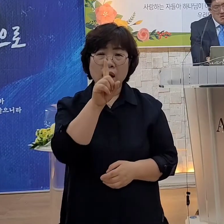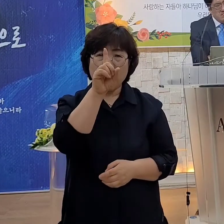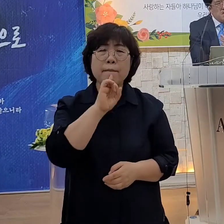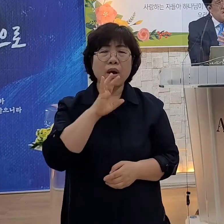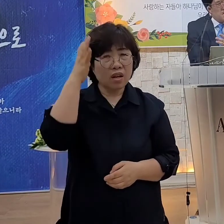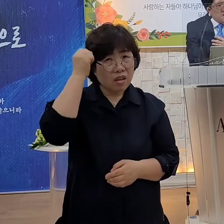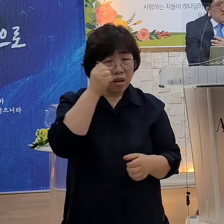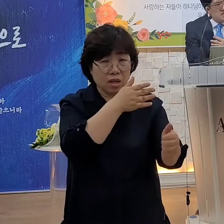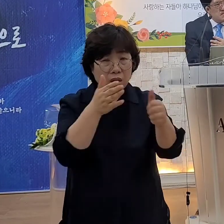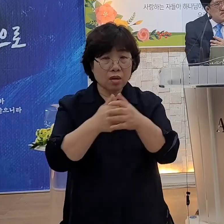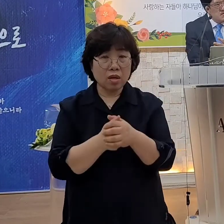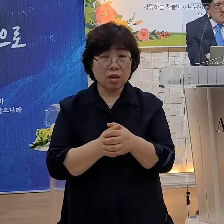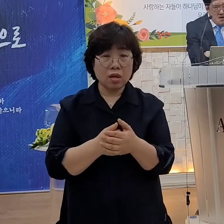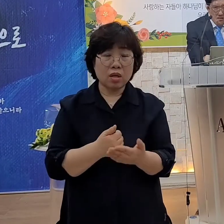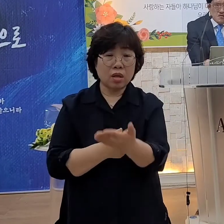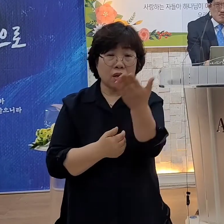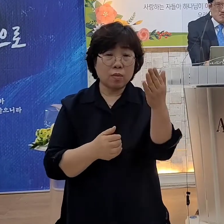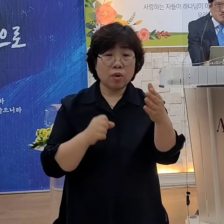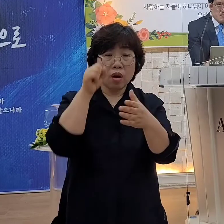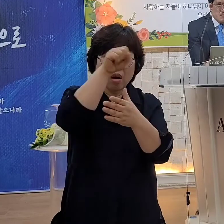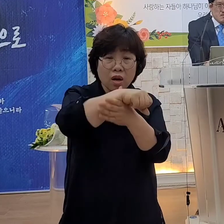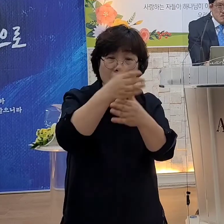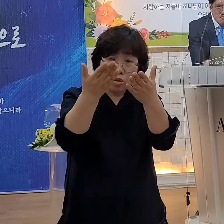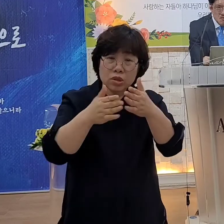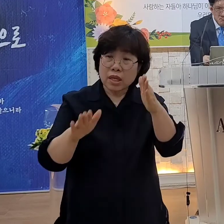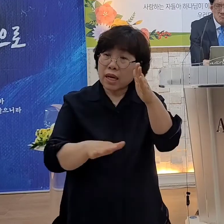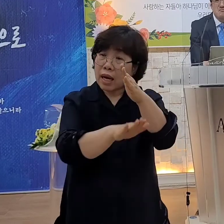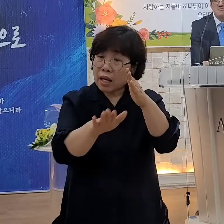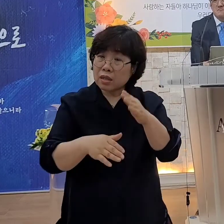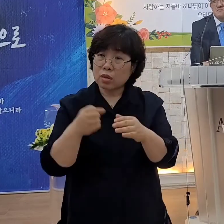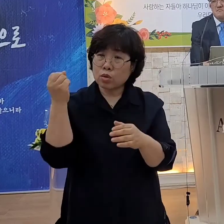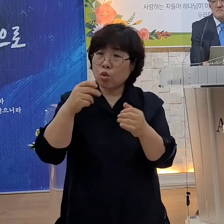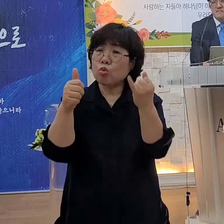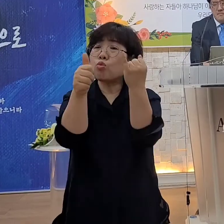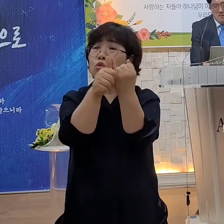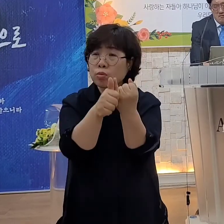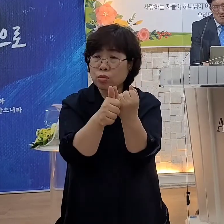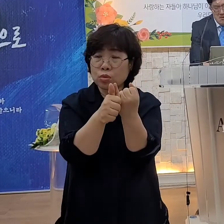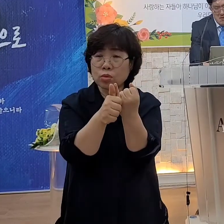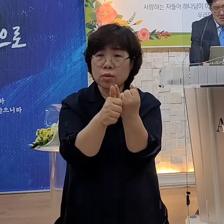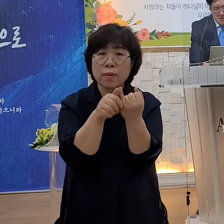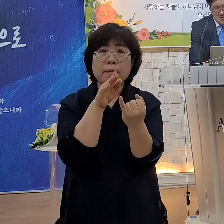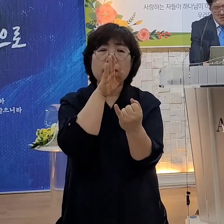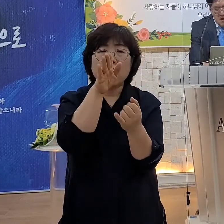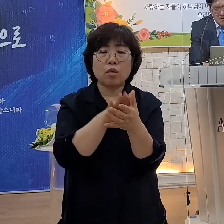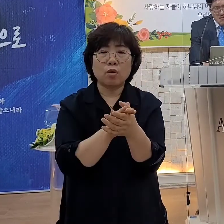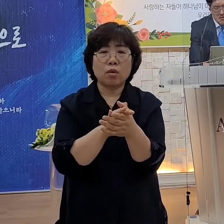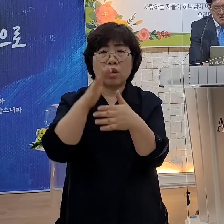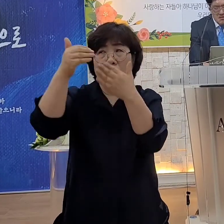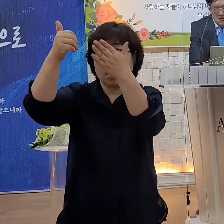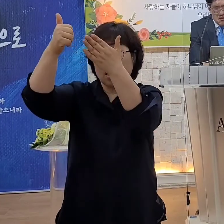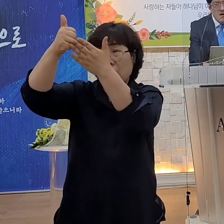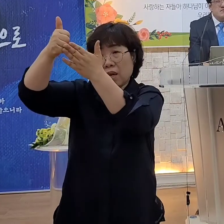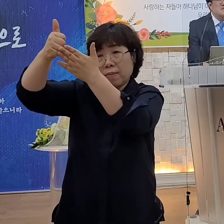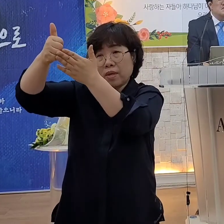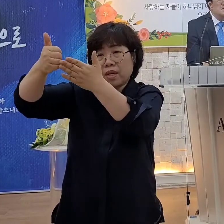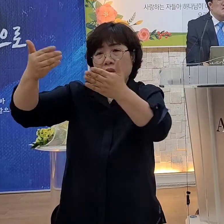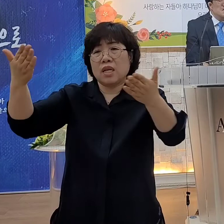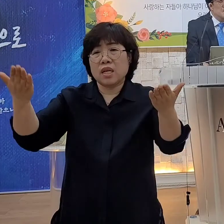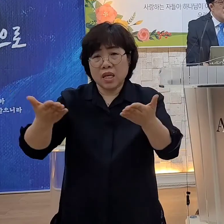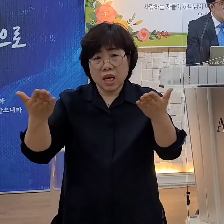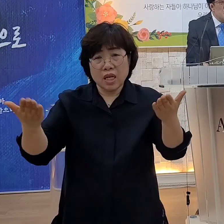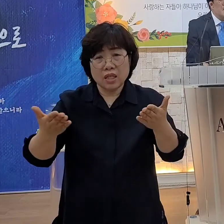하나님께서 여러분에게 허락하신 그 가정 그리고 그 부부 바로 그것은 하나님께서